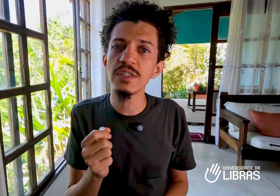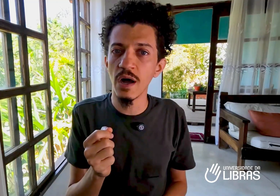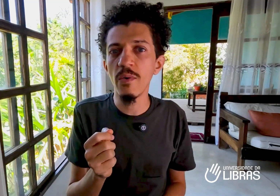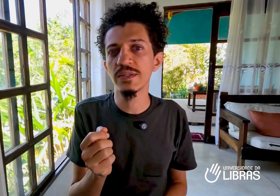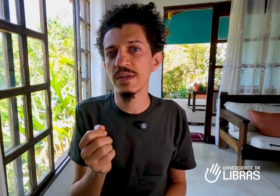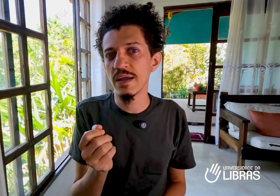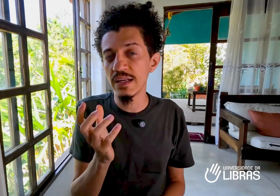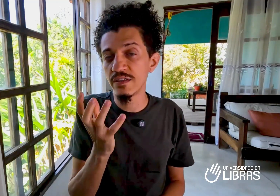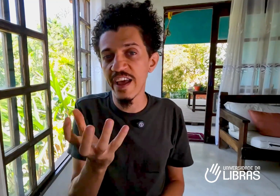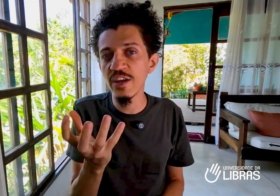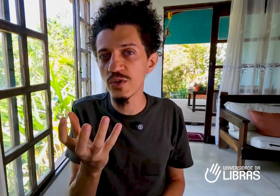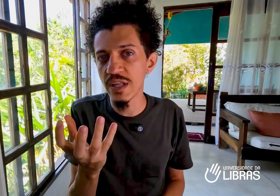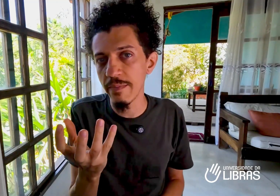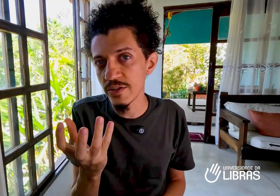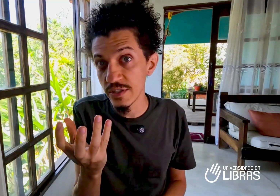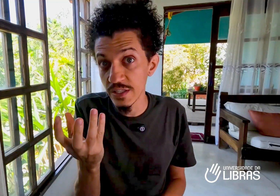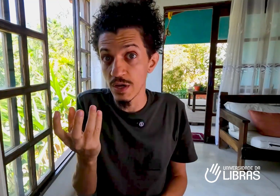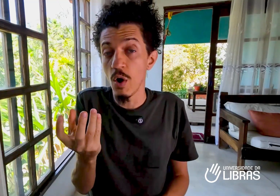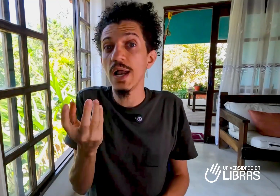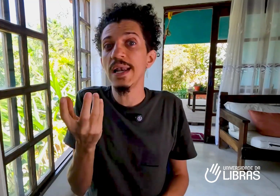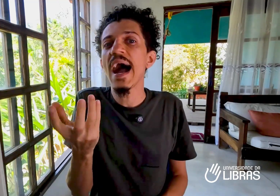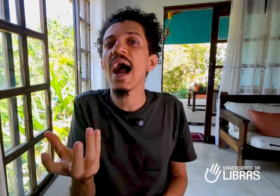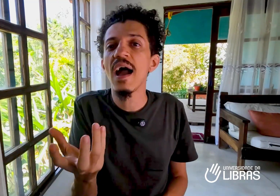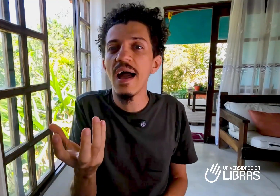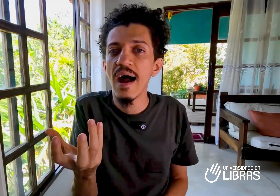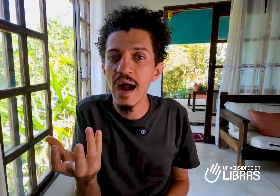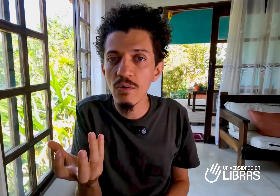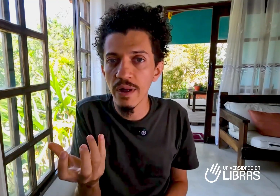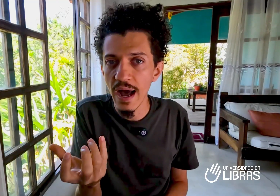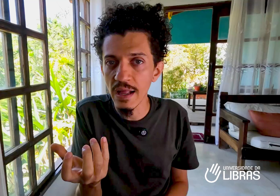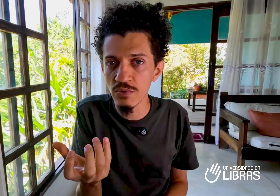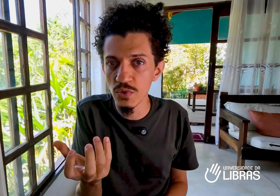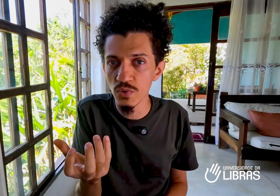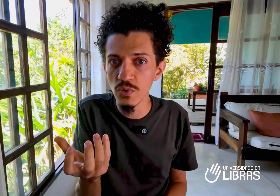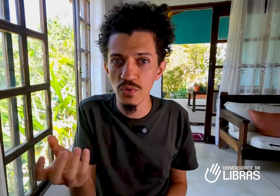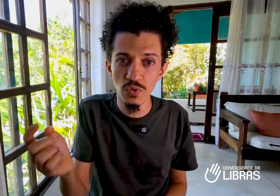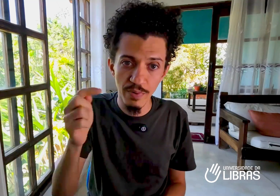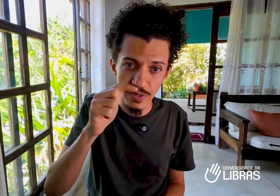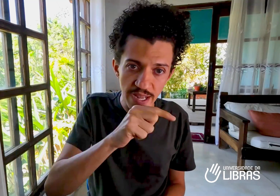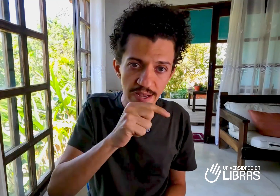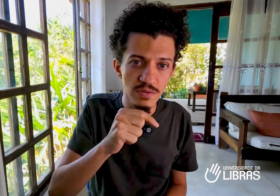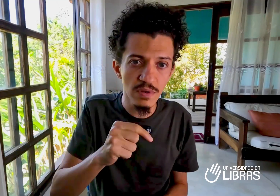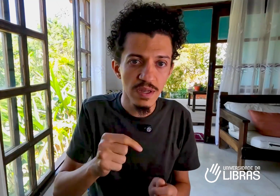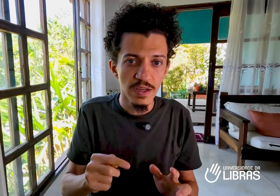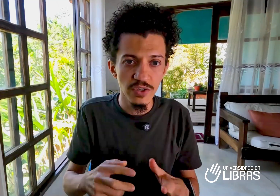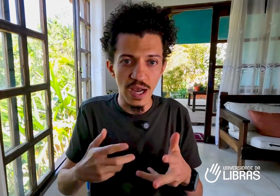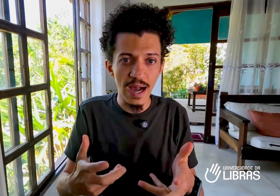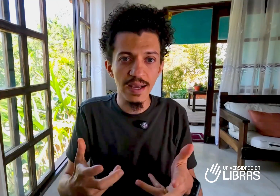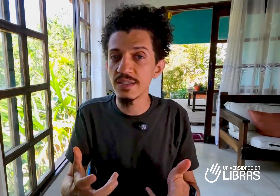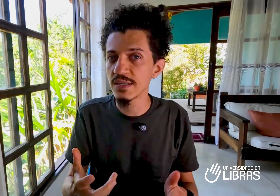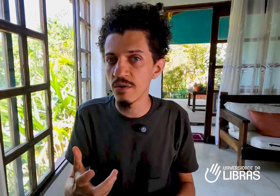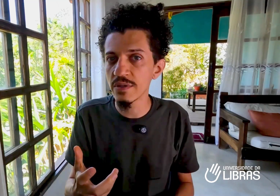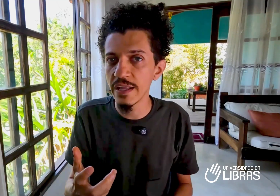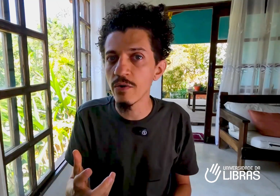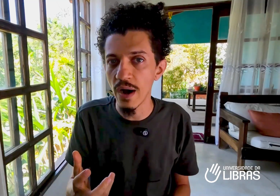são assim, eles vêm justamente desse olhar acurado dos surdos no processo de aquisição da